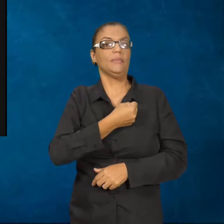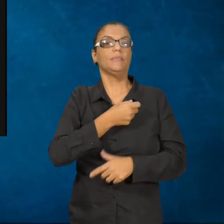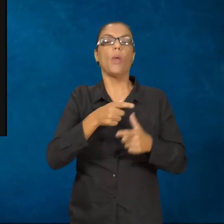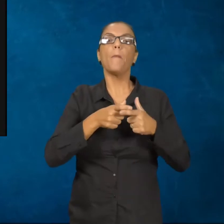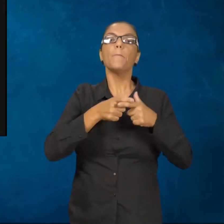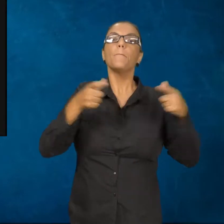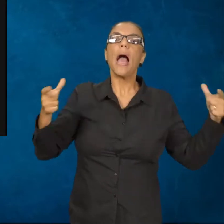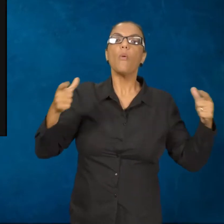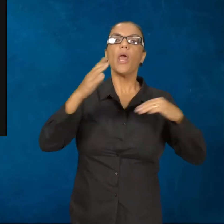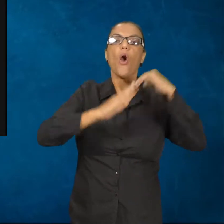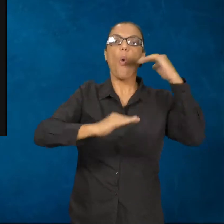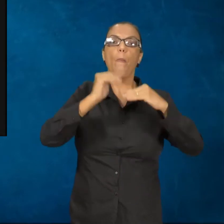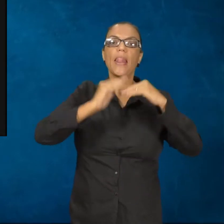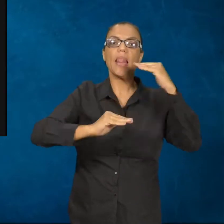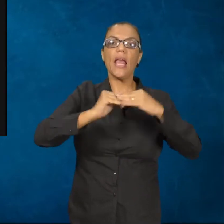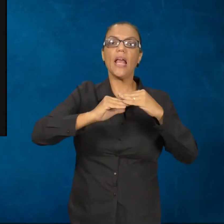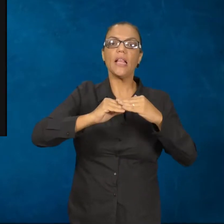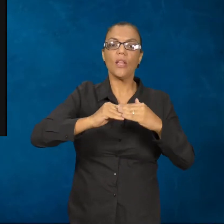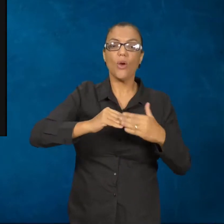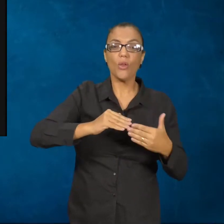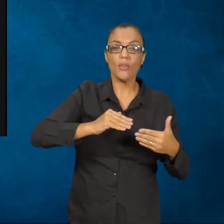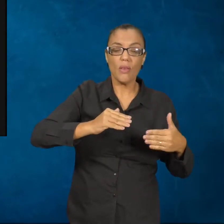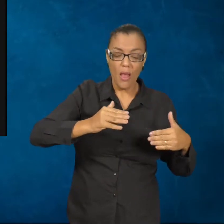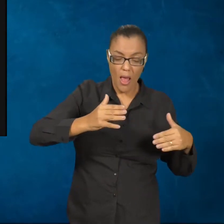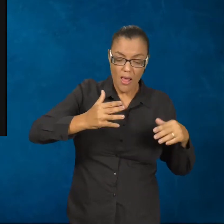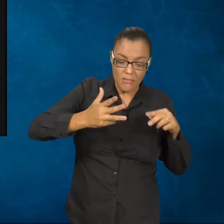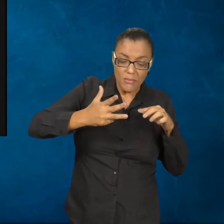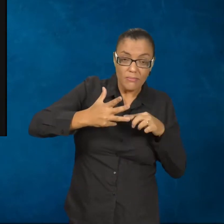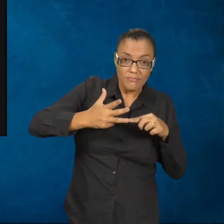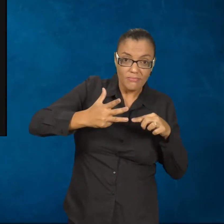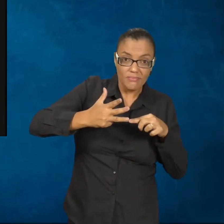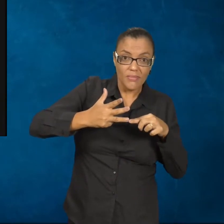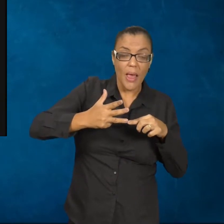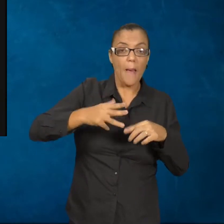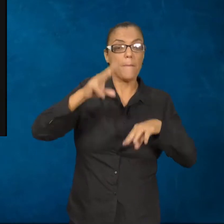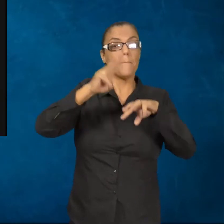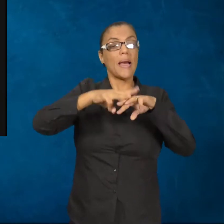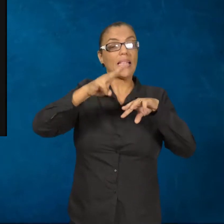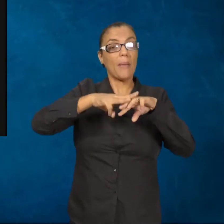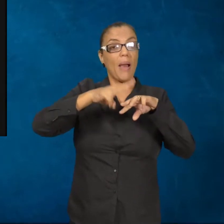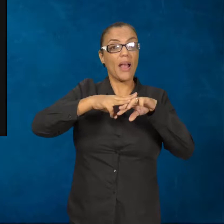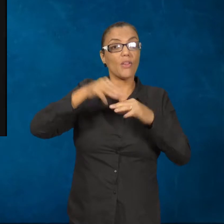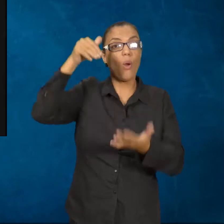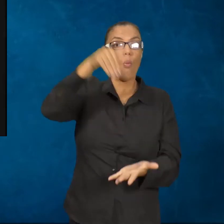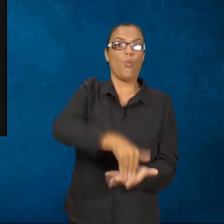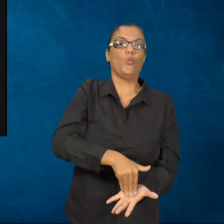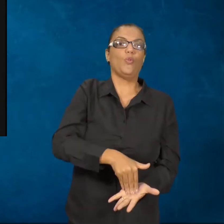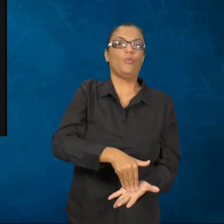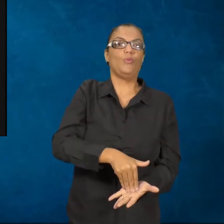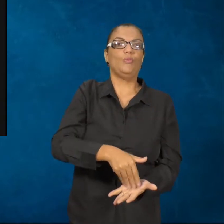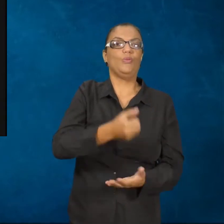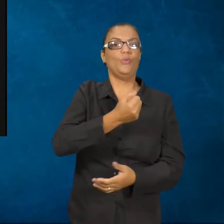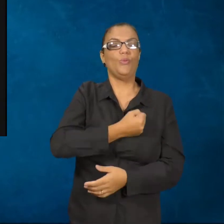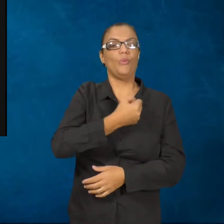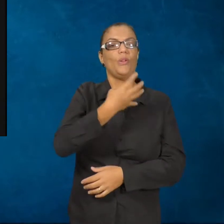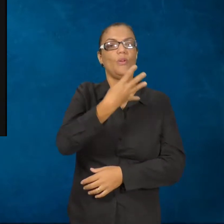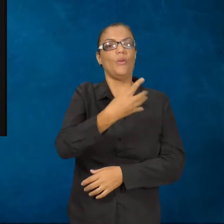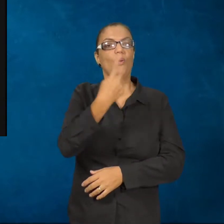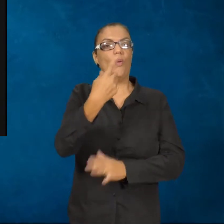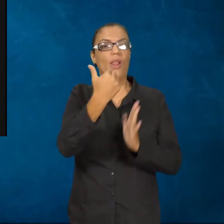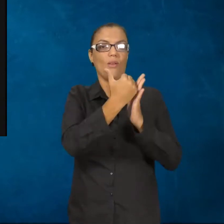Na maioria das competências nós somos penúltimos, agora em matemática não, fomos os últimos mesmo. Ou